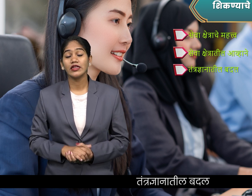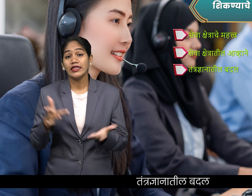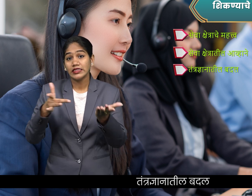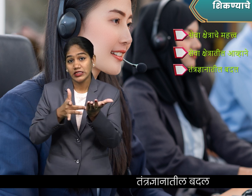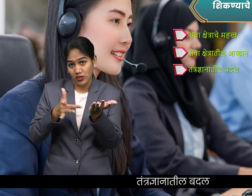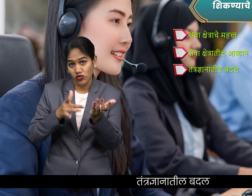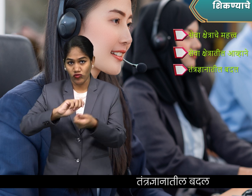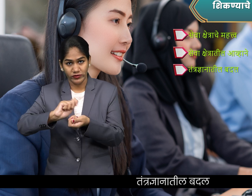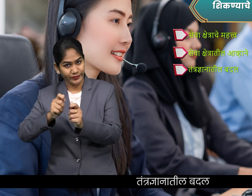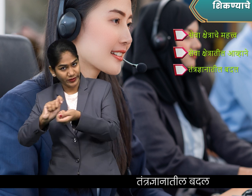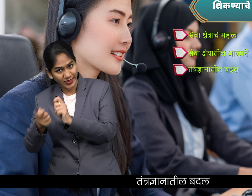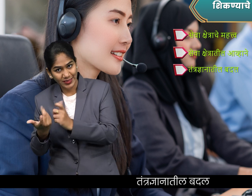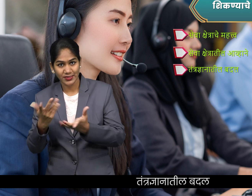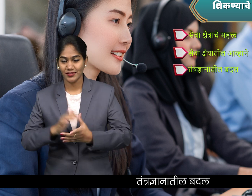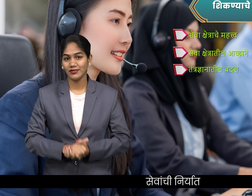तंत्रज्ञानातील बदल.